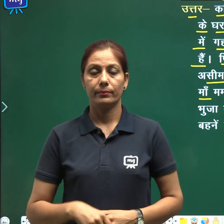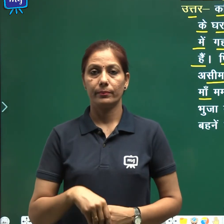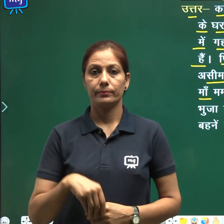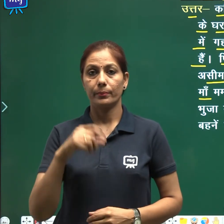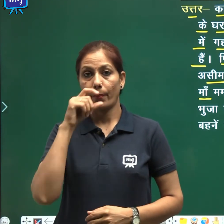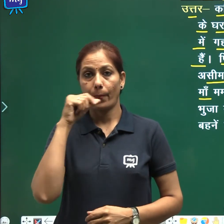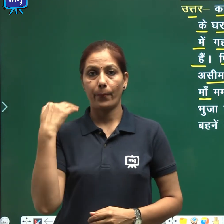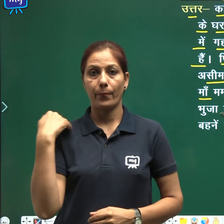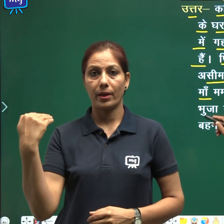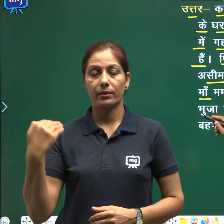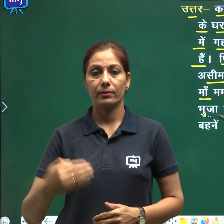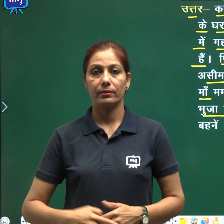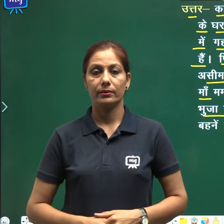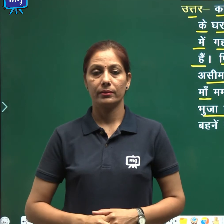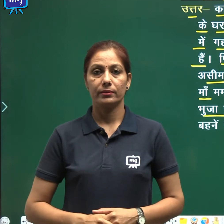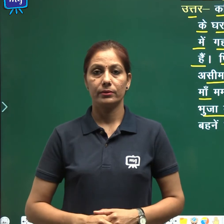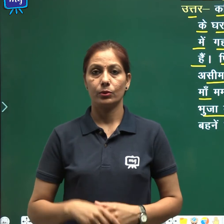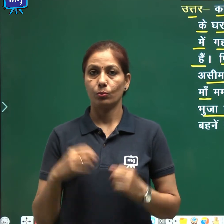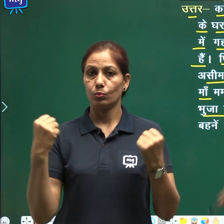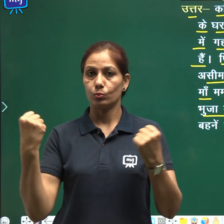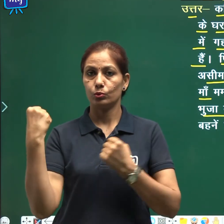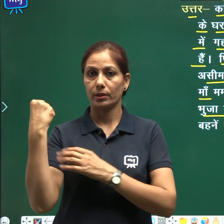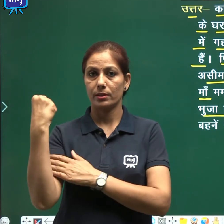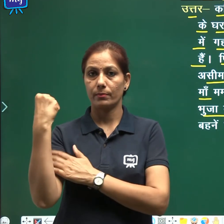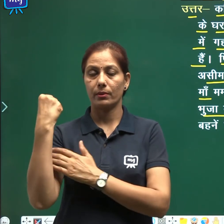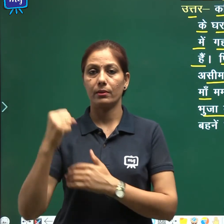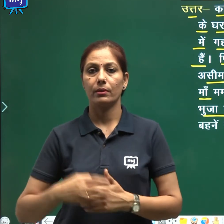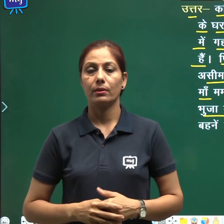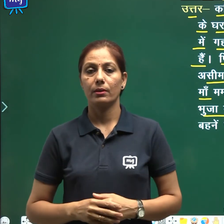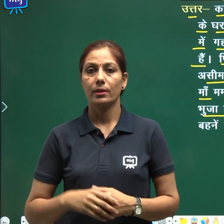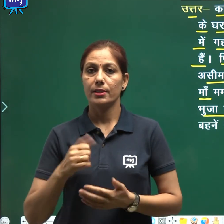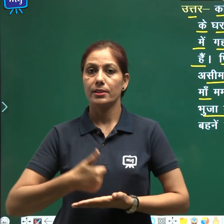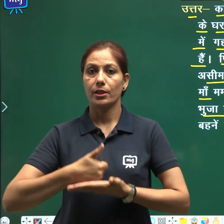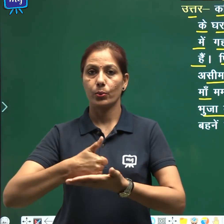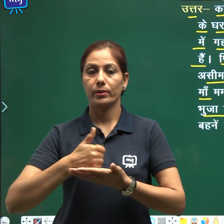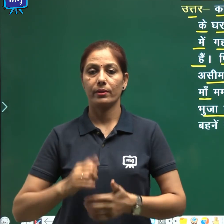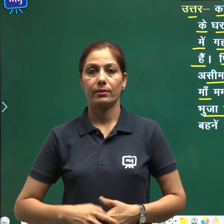भाई भुजा के समान सहयोगी है।